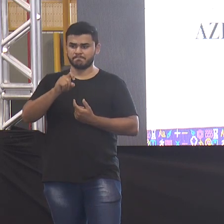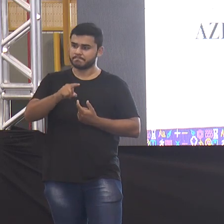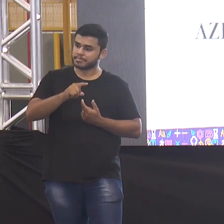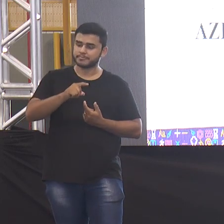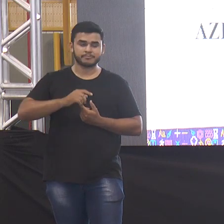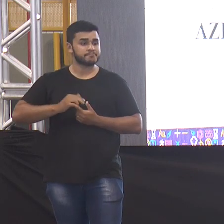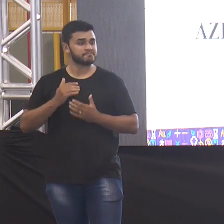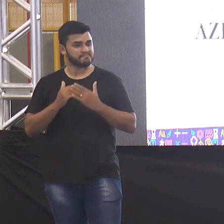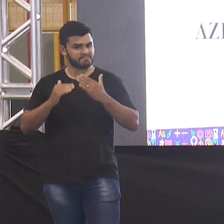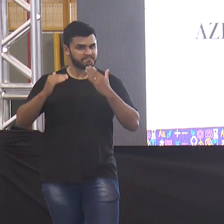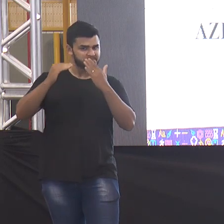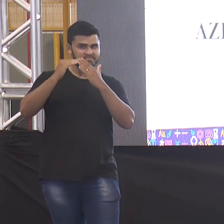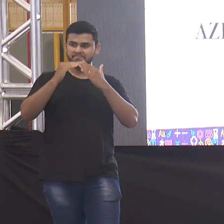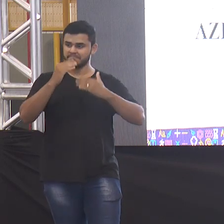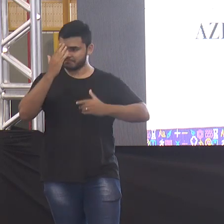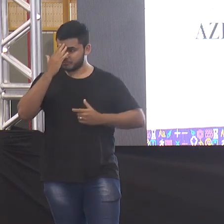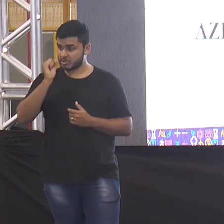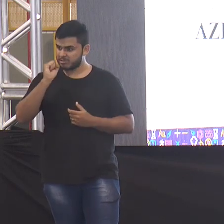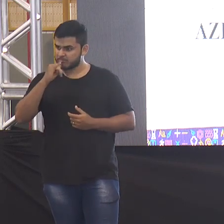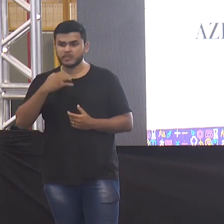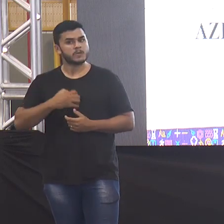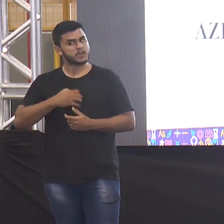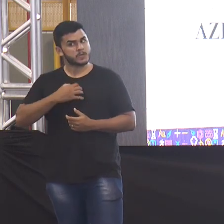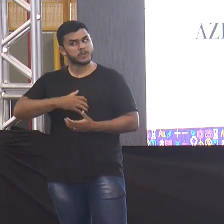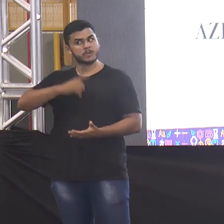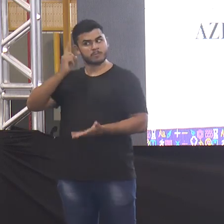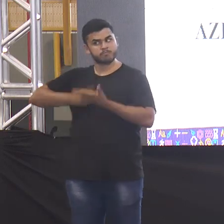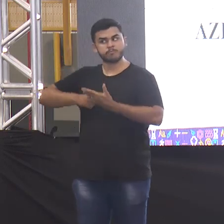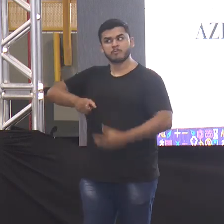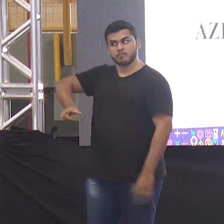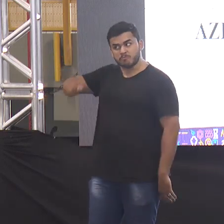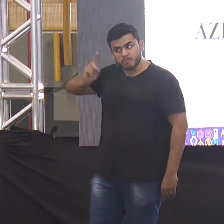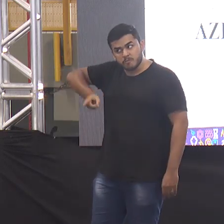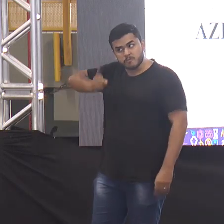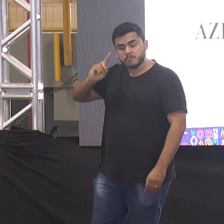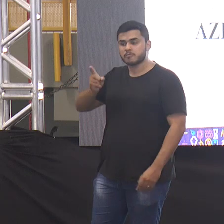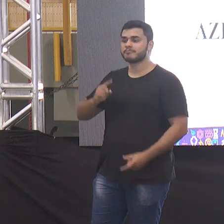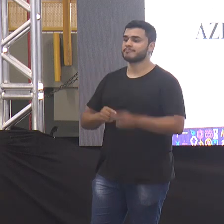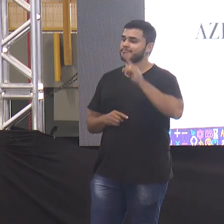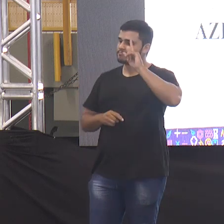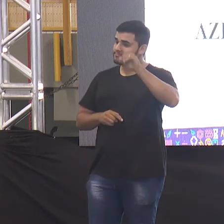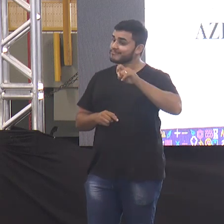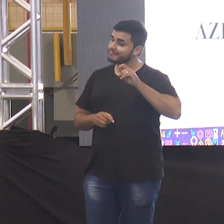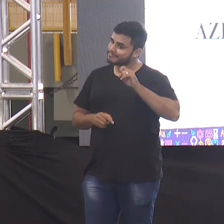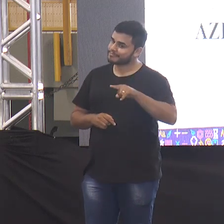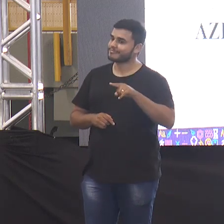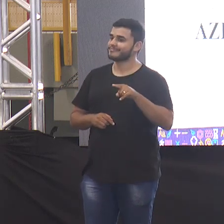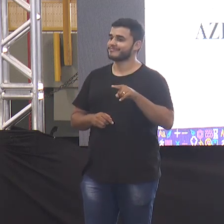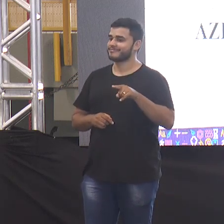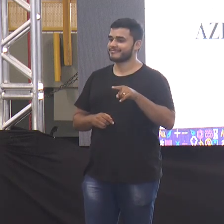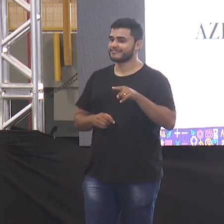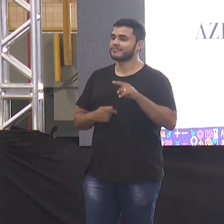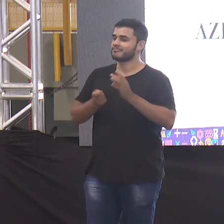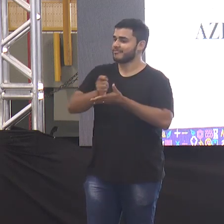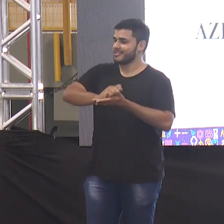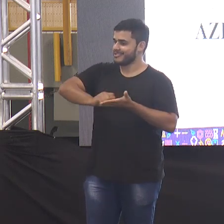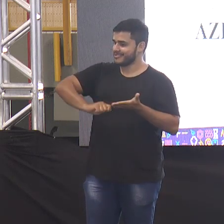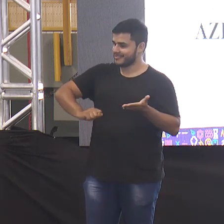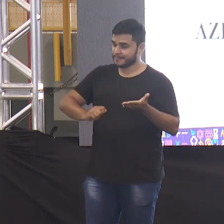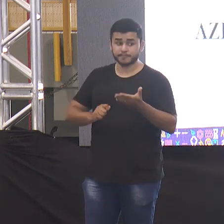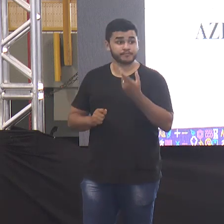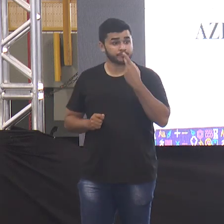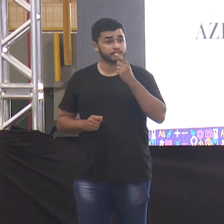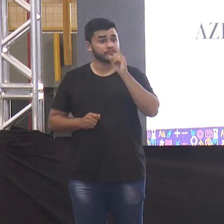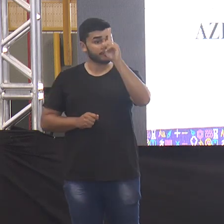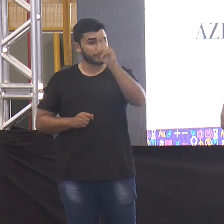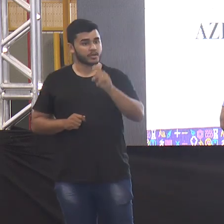tiver revoltado, ameaçando alguém com muita indignação, é exclamação. O ponto de exclamação é o